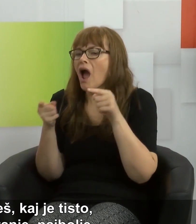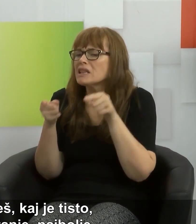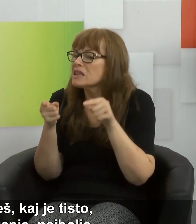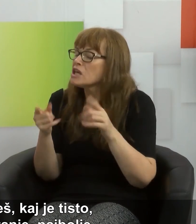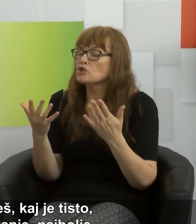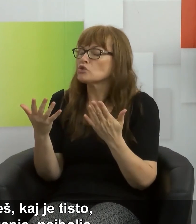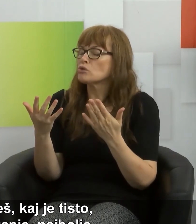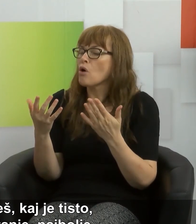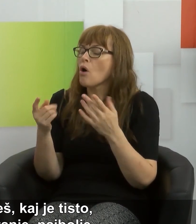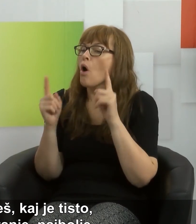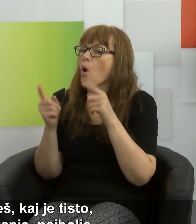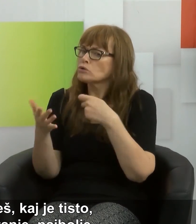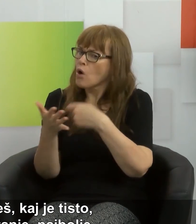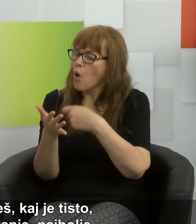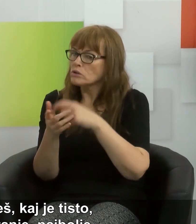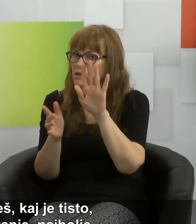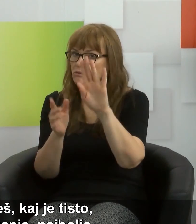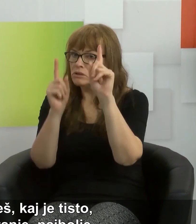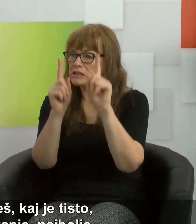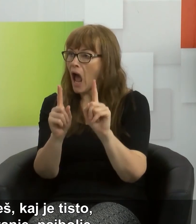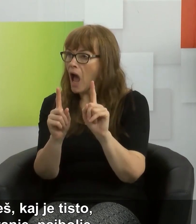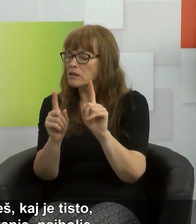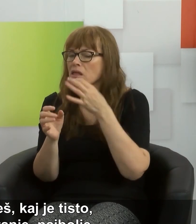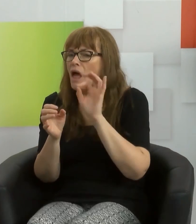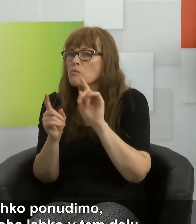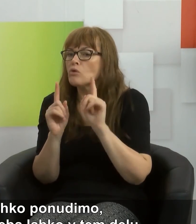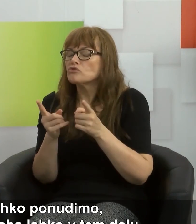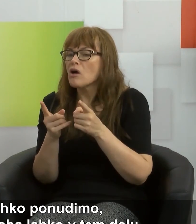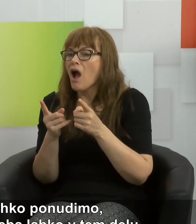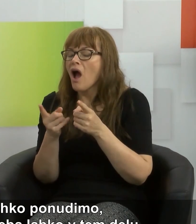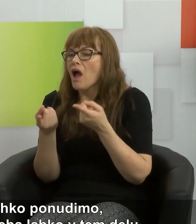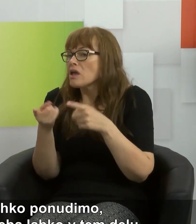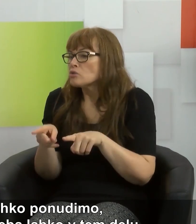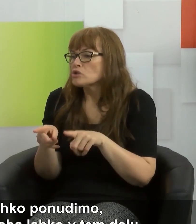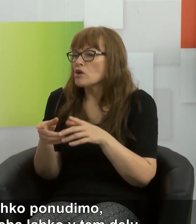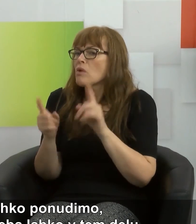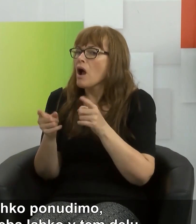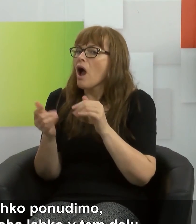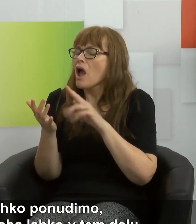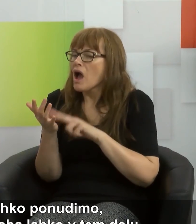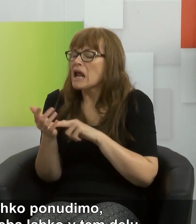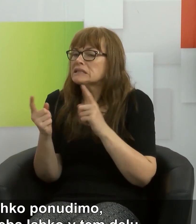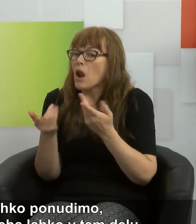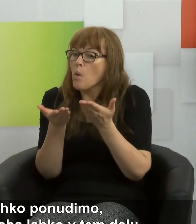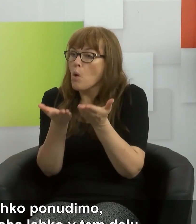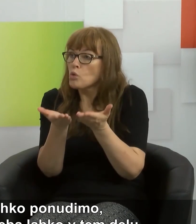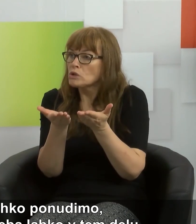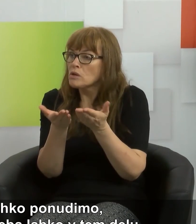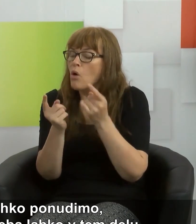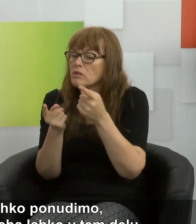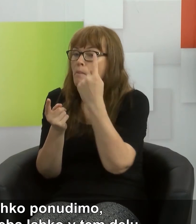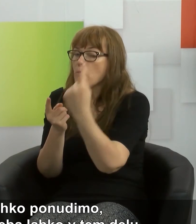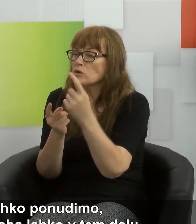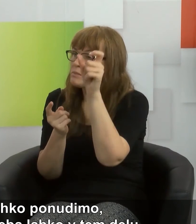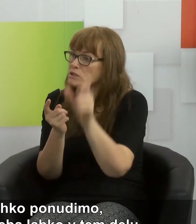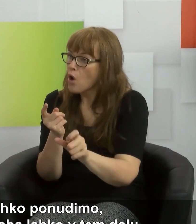tisto, ko se oceni to stanje, najbolje oziroma kaj res lahko ponudimo, da bi ta